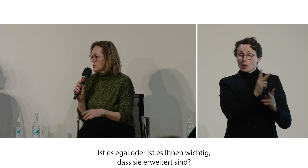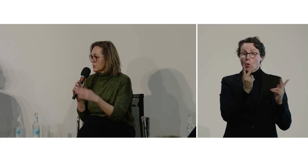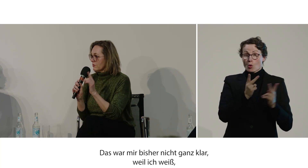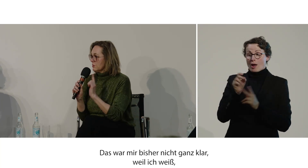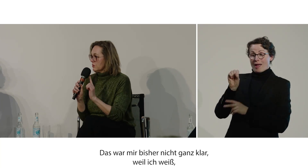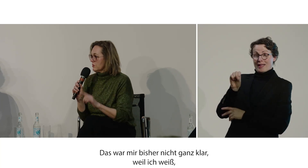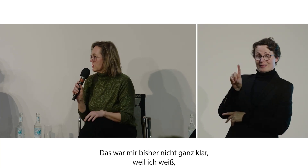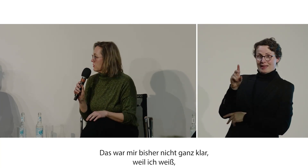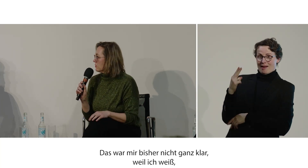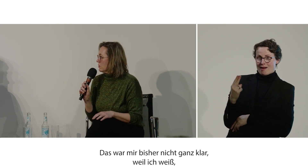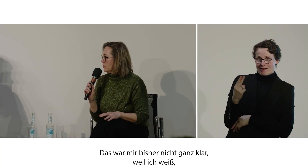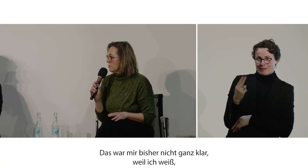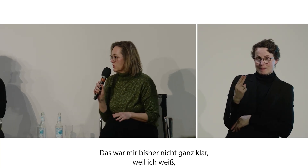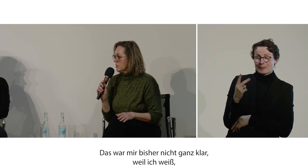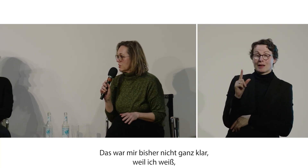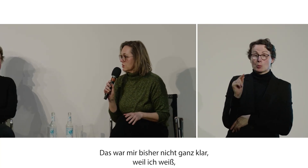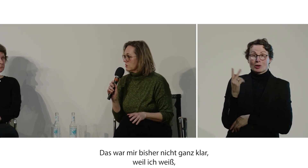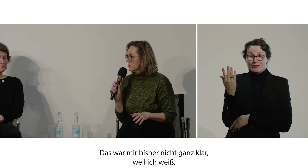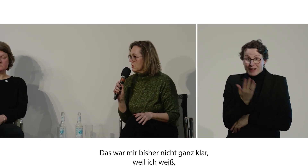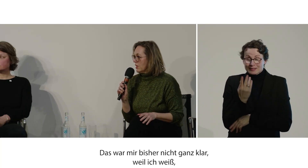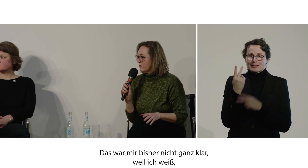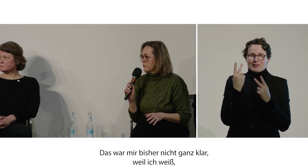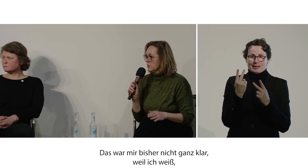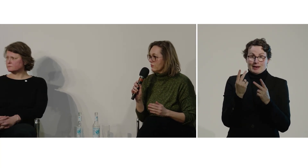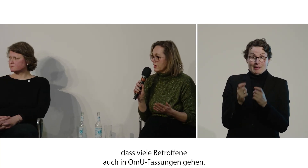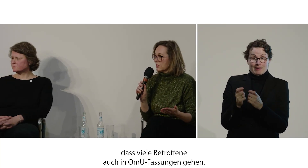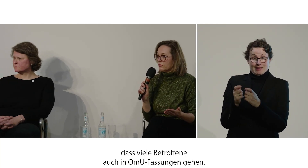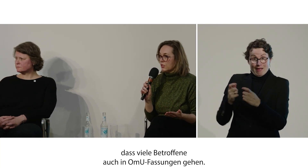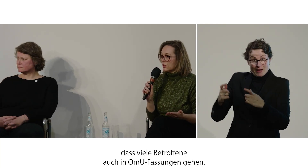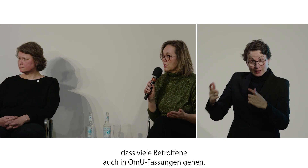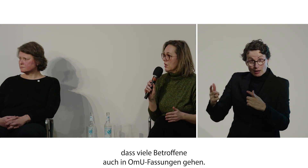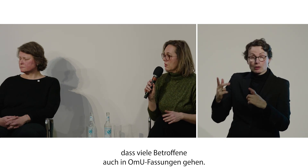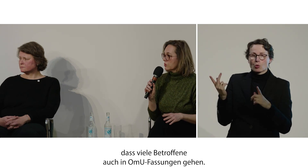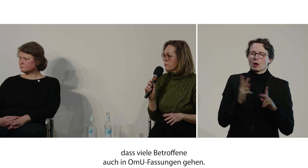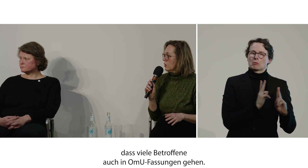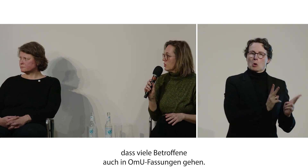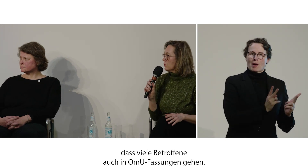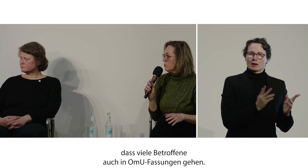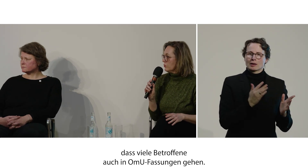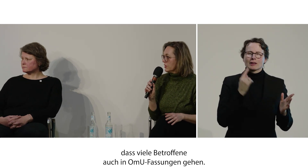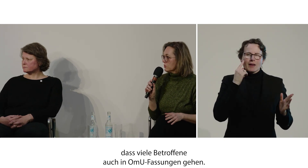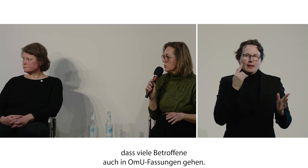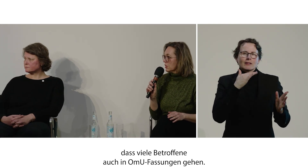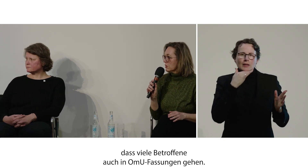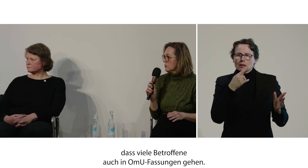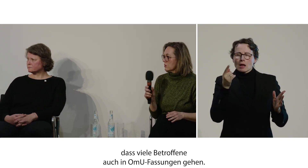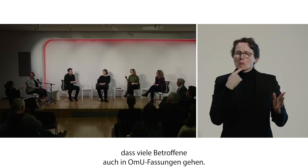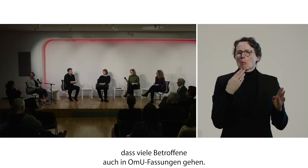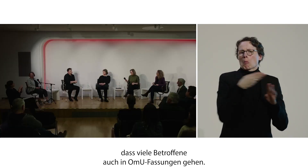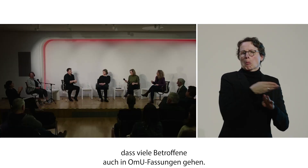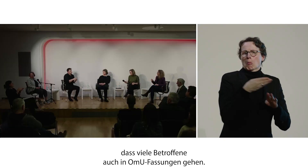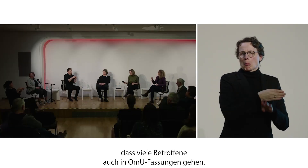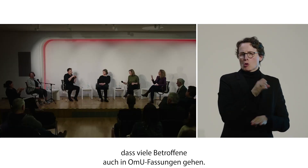dass sie erweitert sind? Das war nämlich was, was mir bisher nicht ganz klar war, weil ich weiß, dass viele Betroffene auch in OMU-Fassungen gehen.